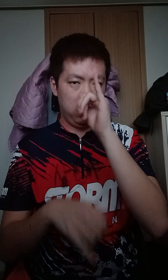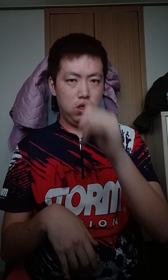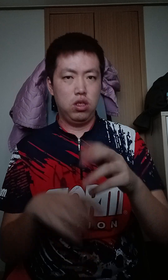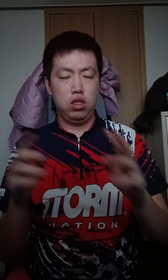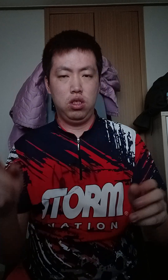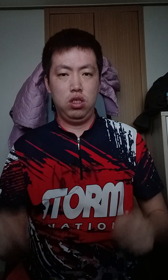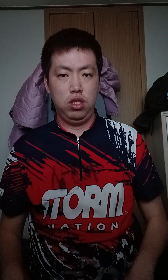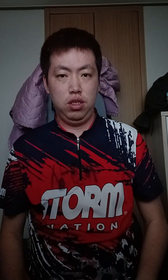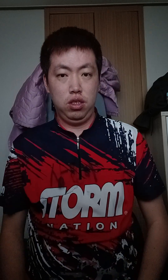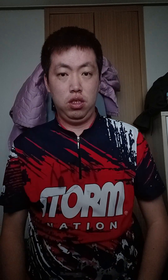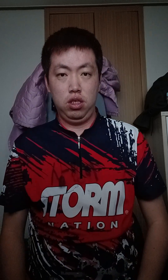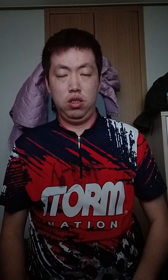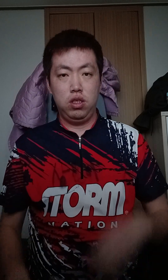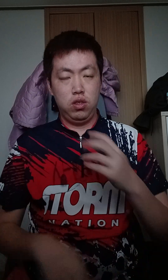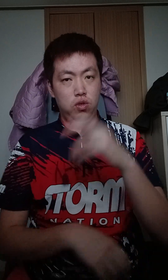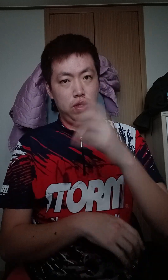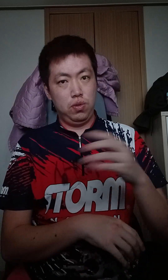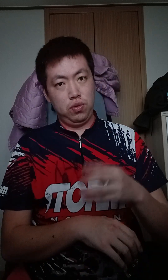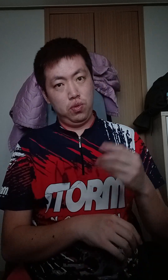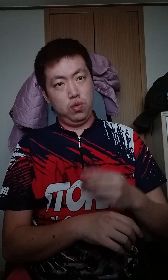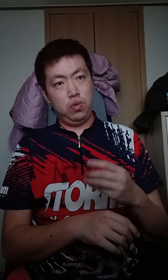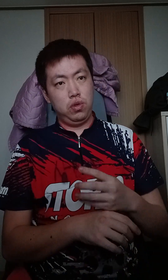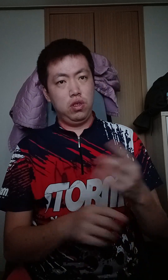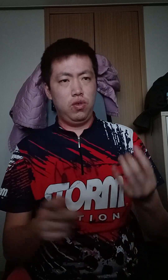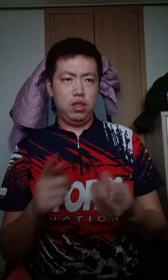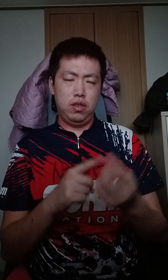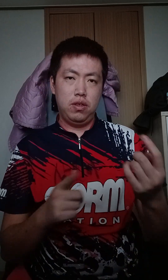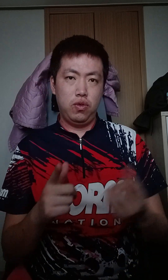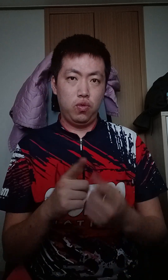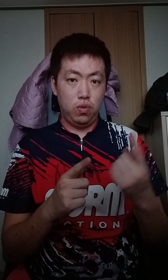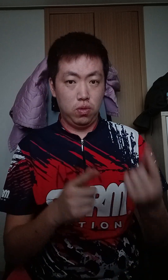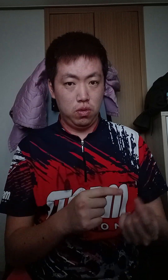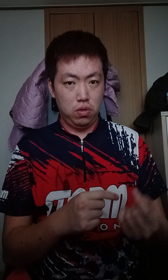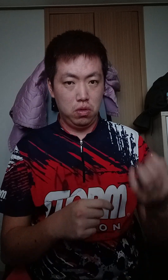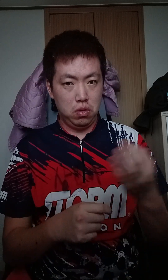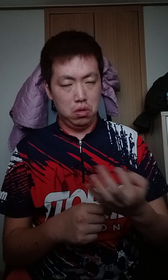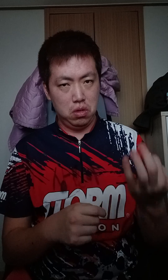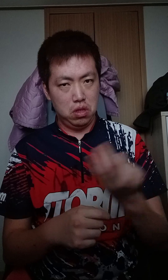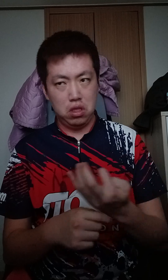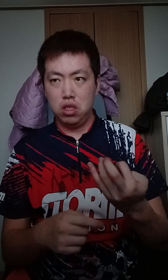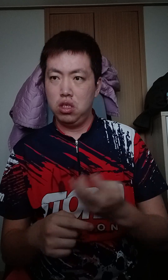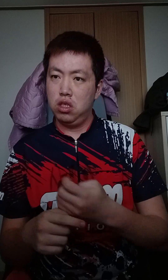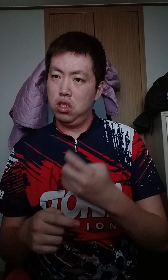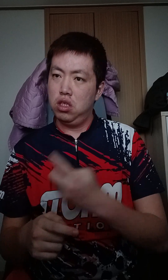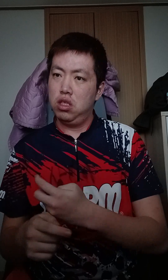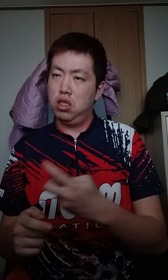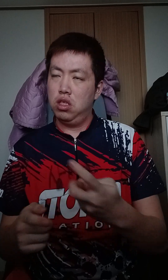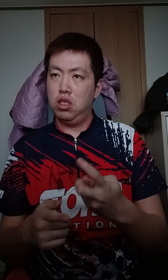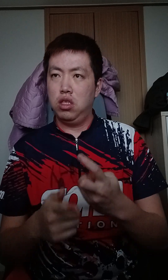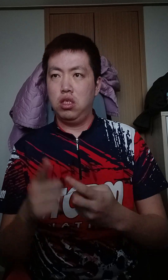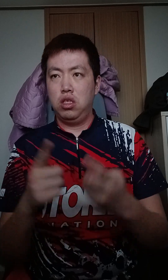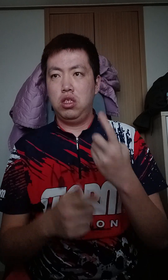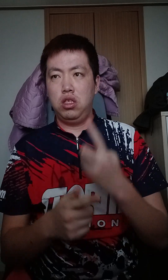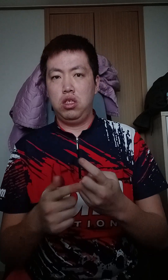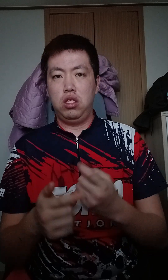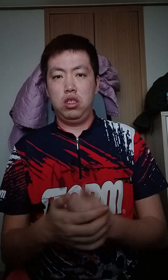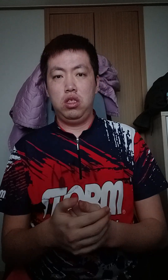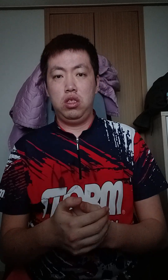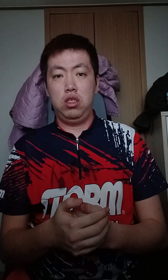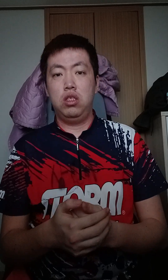나는 그 전에 해왔던 원장님 하던 그대로 그냥 이어서 그냥 하면 되는 건 줄 알았었거든요. 장애인